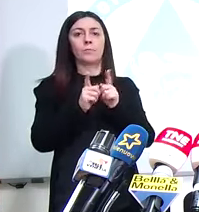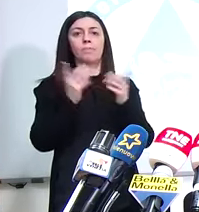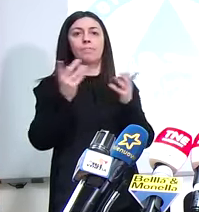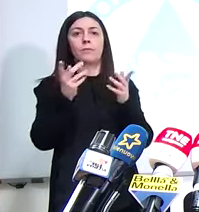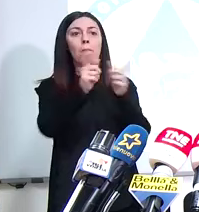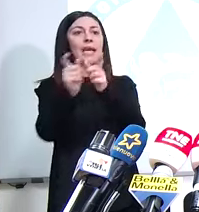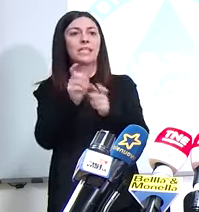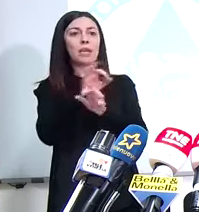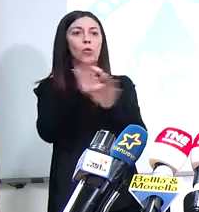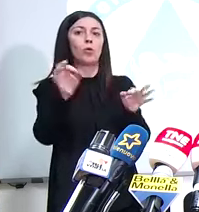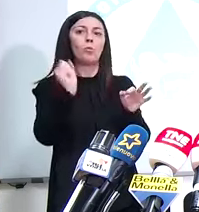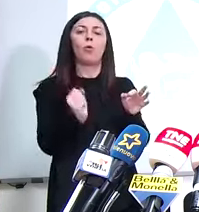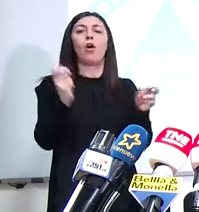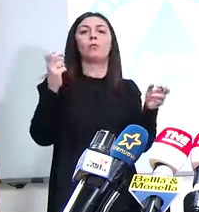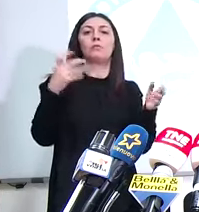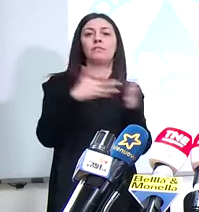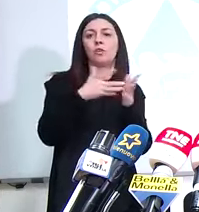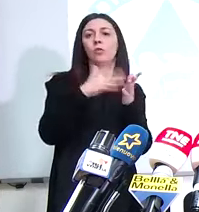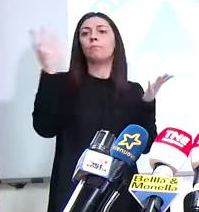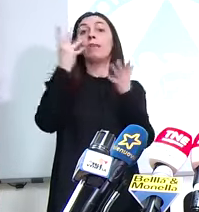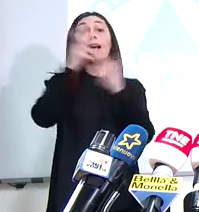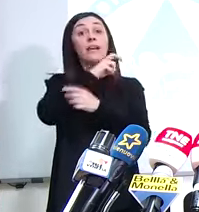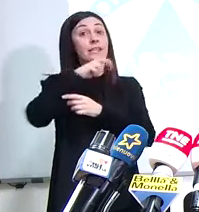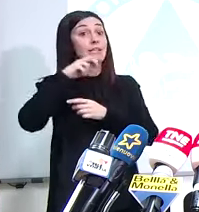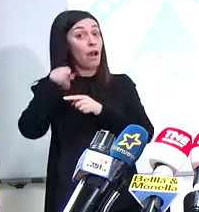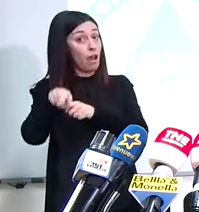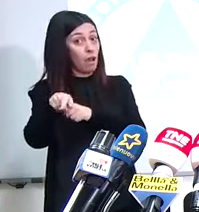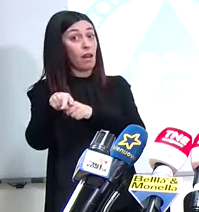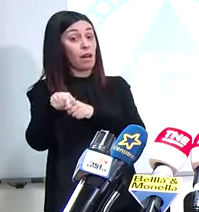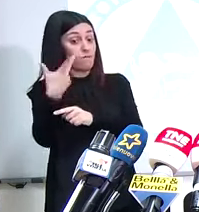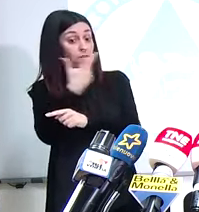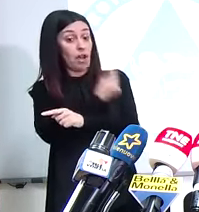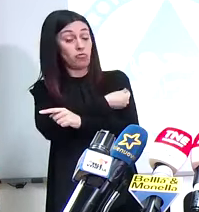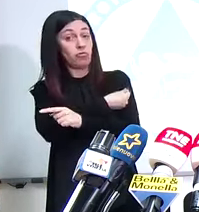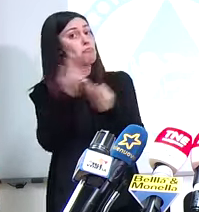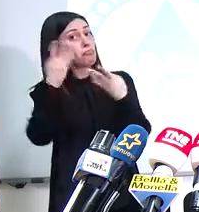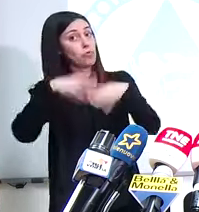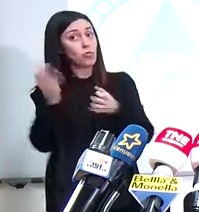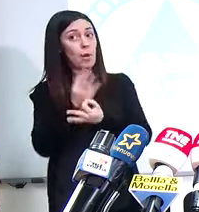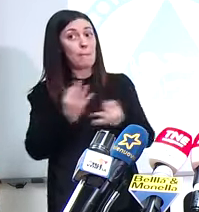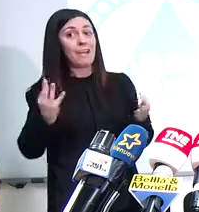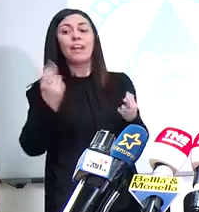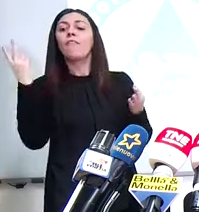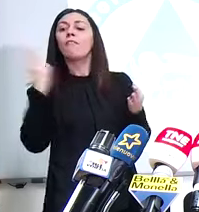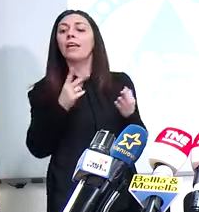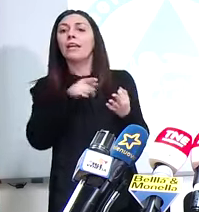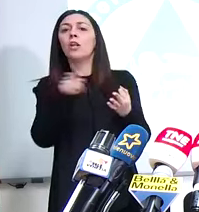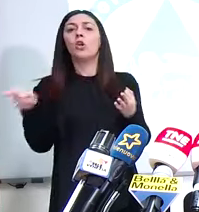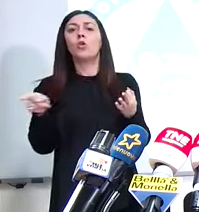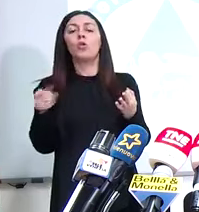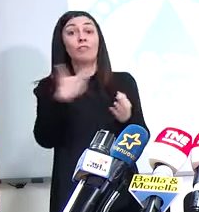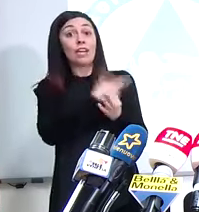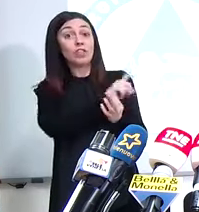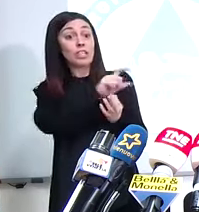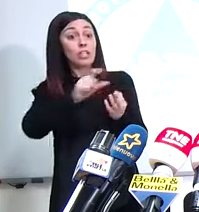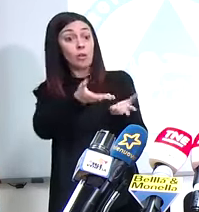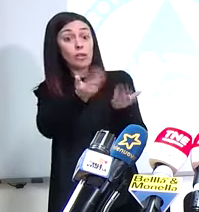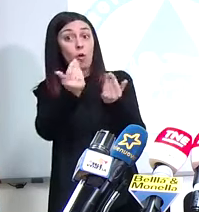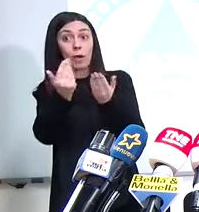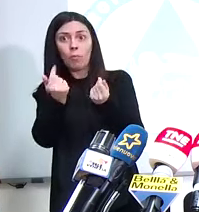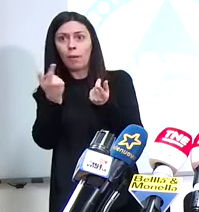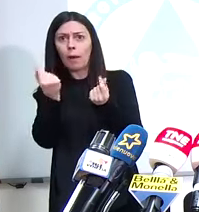portato data a tutti ad esempio una 10 grande efficienza nella vaccinazione ha strapagato le dosi che che ha acquistato allora